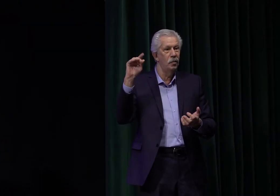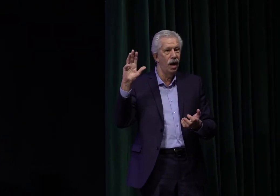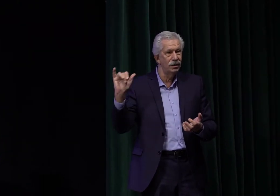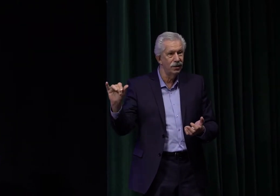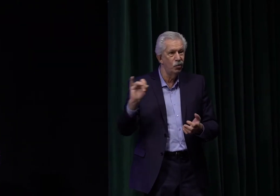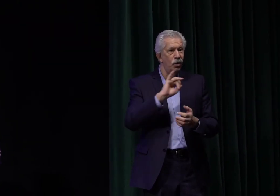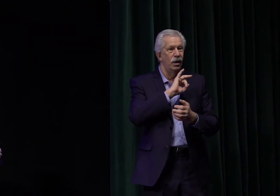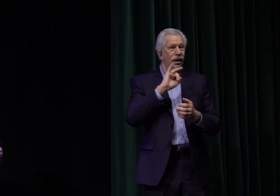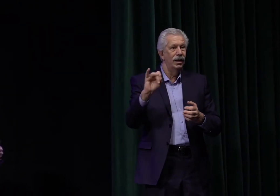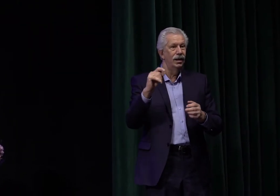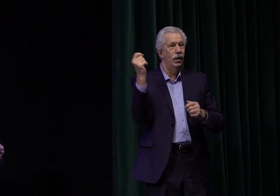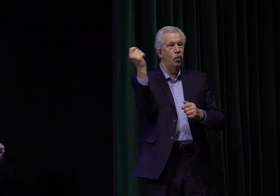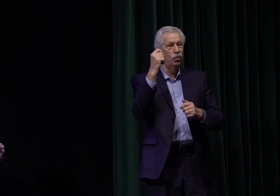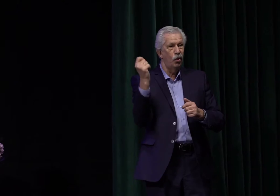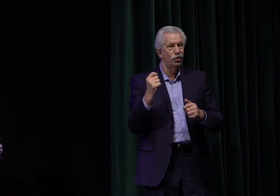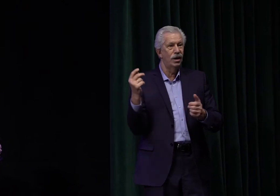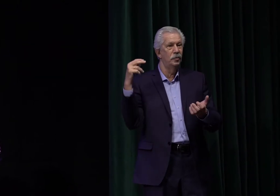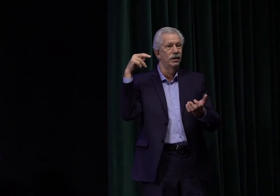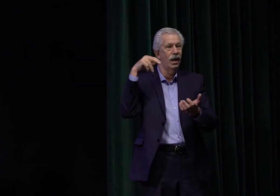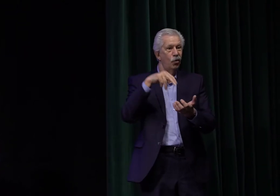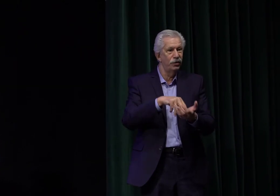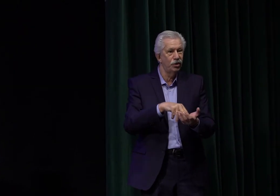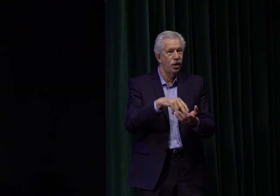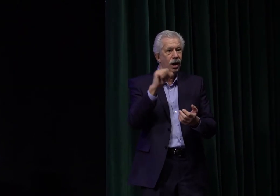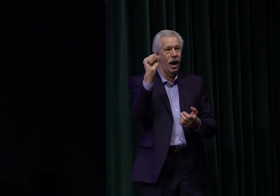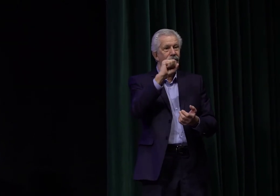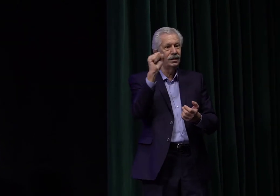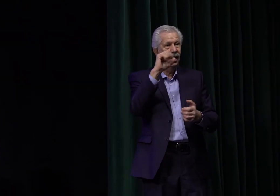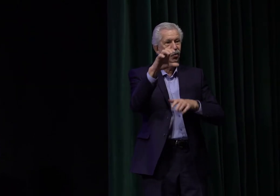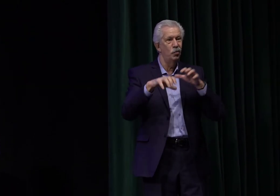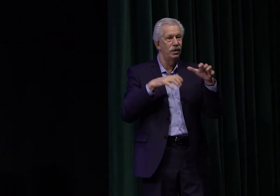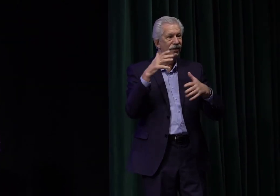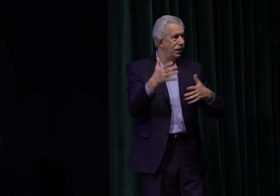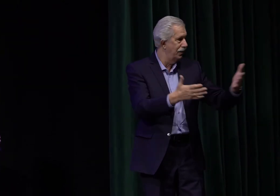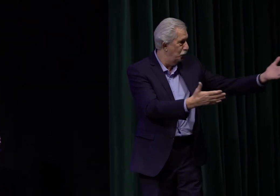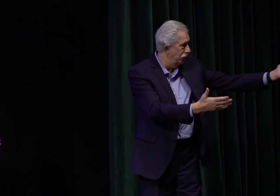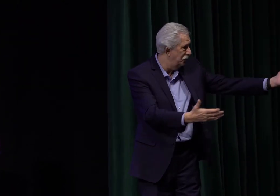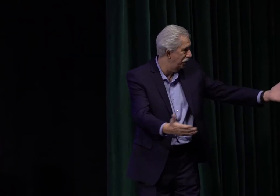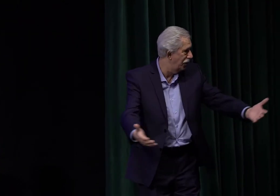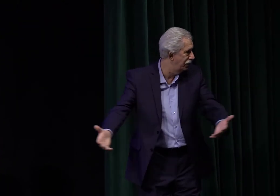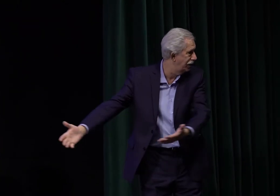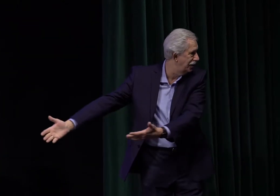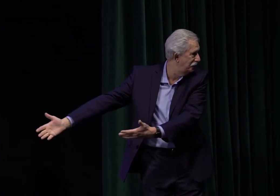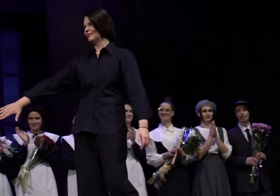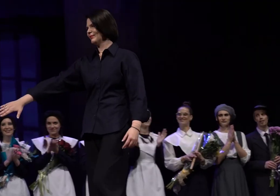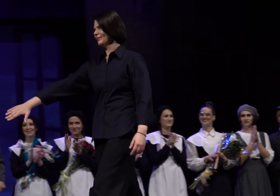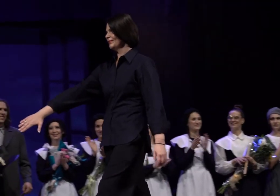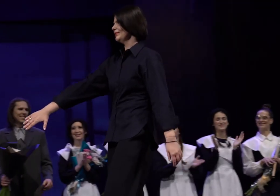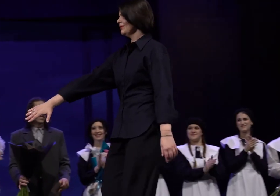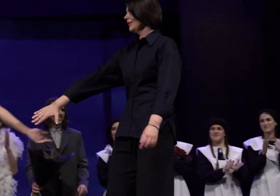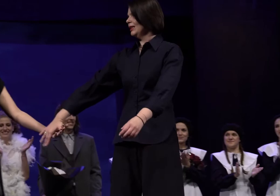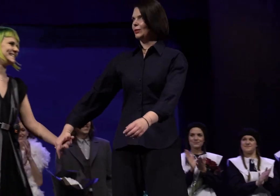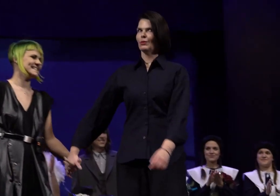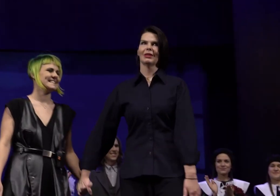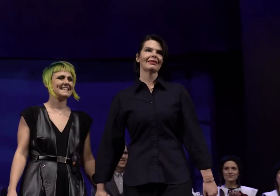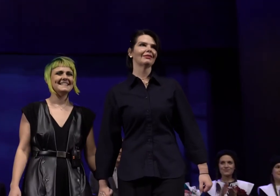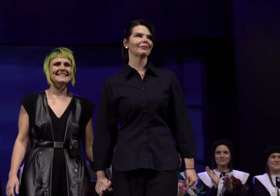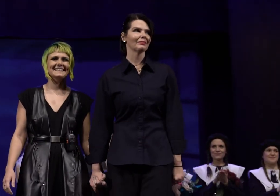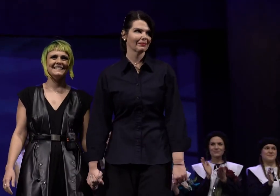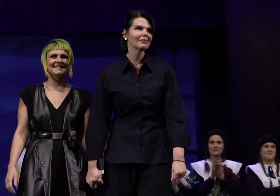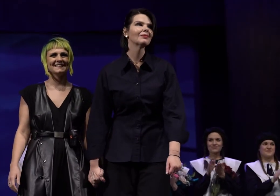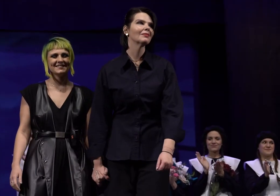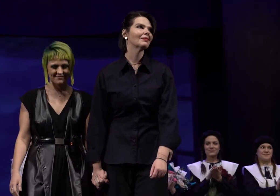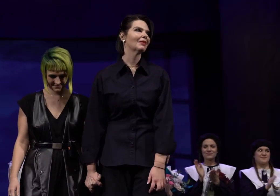режиссера-постановщика этого спектакля Юлию Чекмасову и художника-постановщика этого спектакля